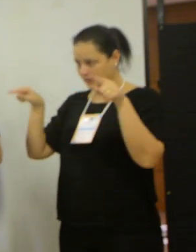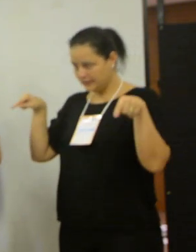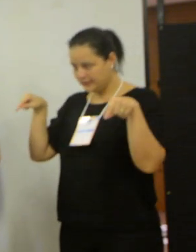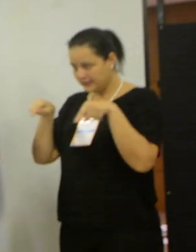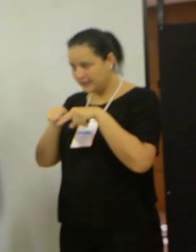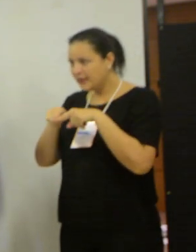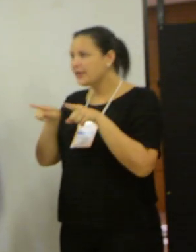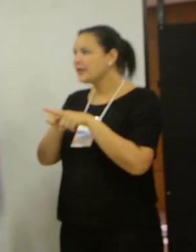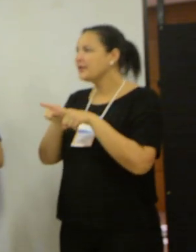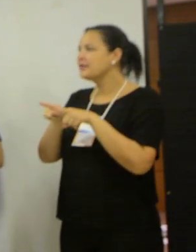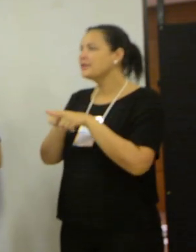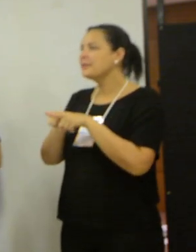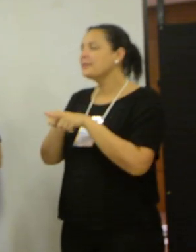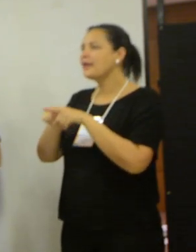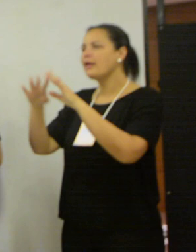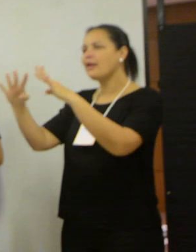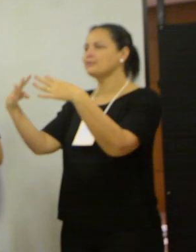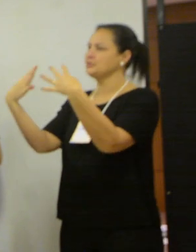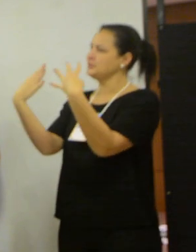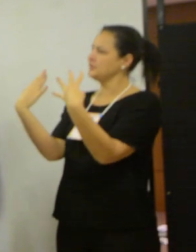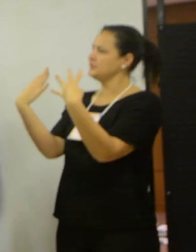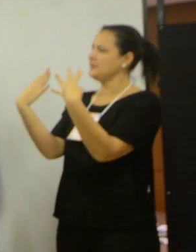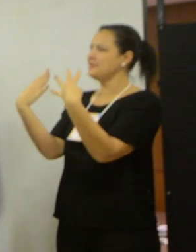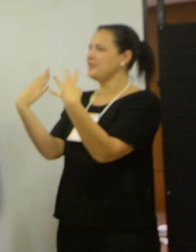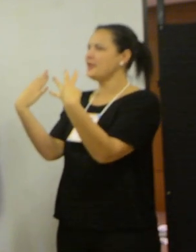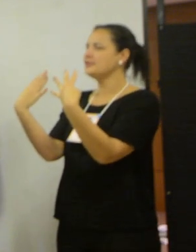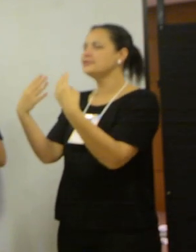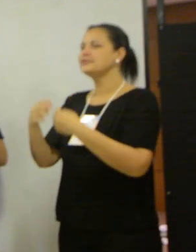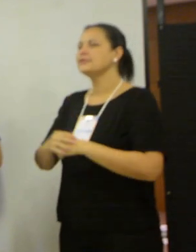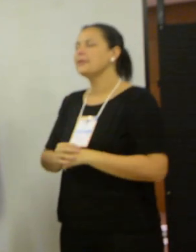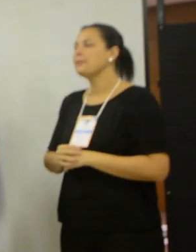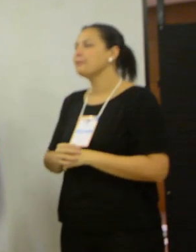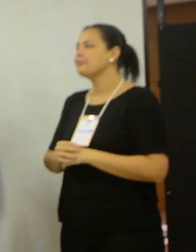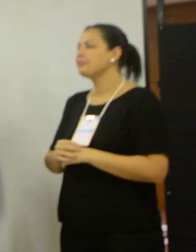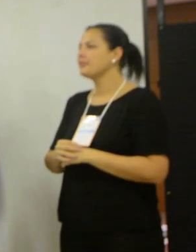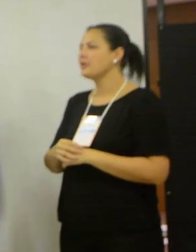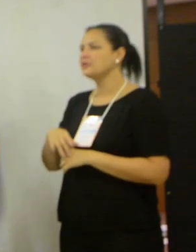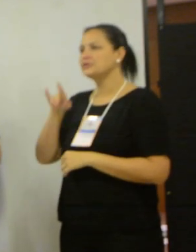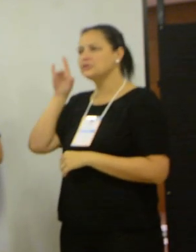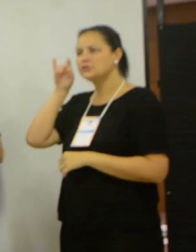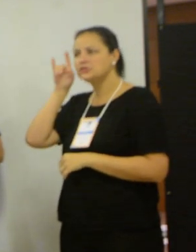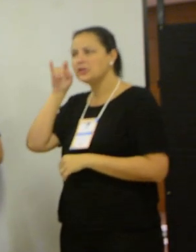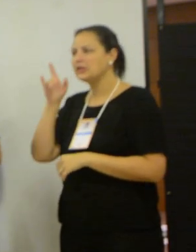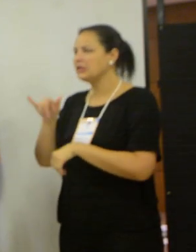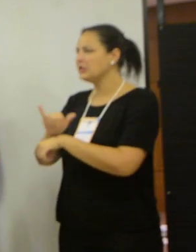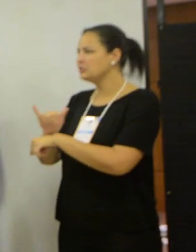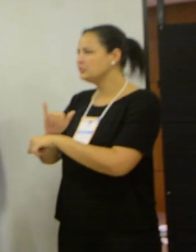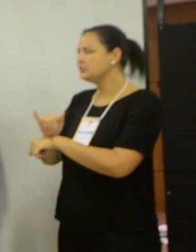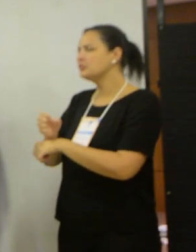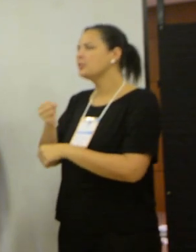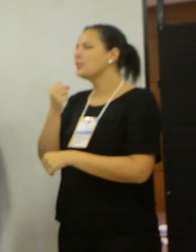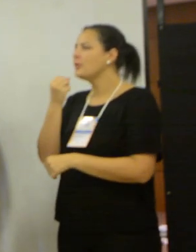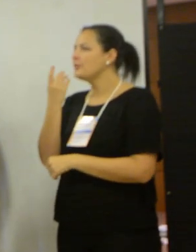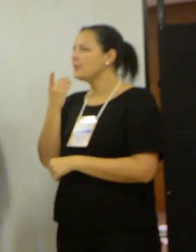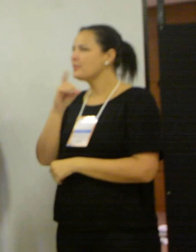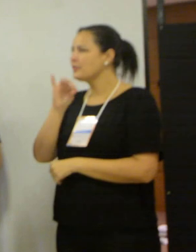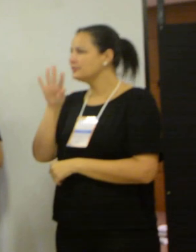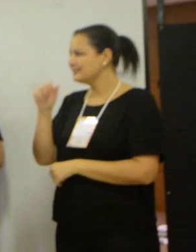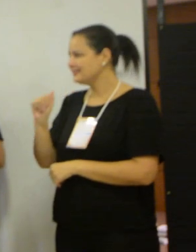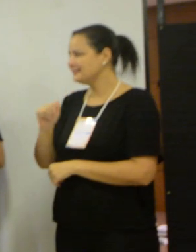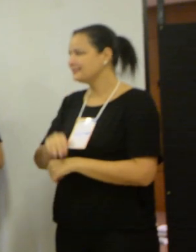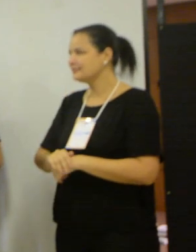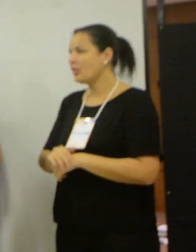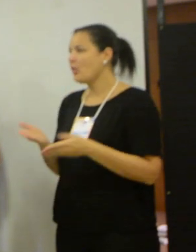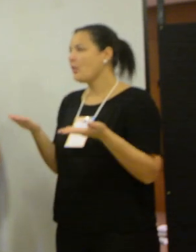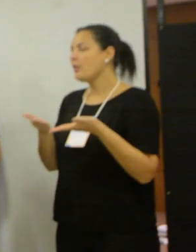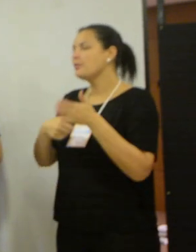aos espectadores, telespectadores das redes sociais e demais plataformas digitais. Hoje é o primeiro